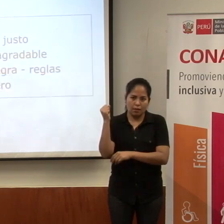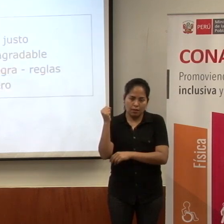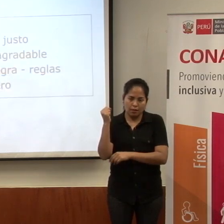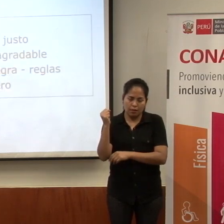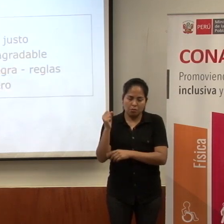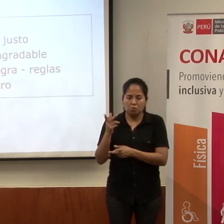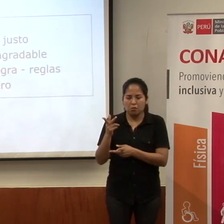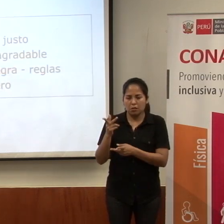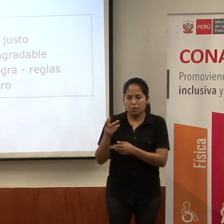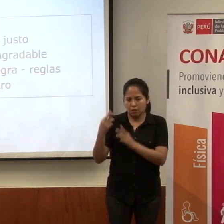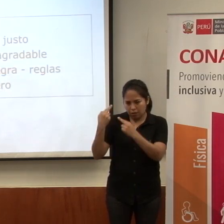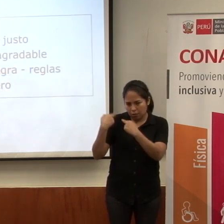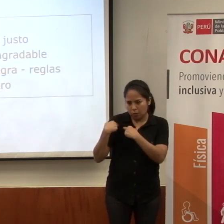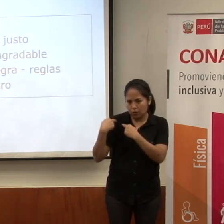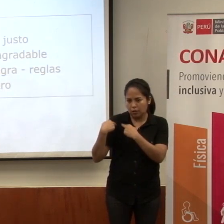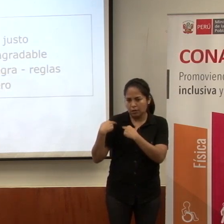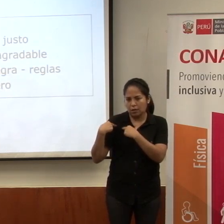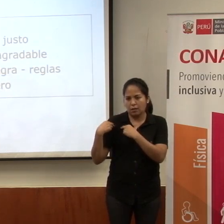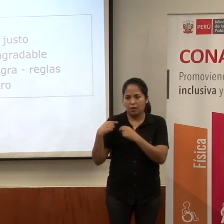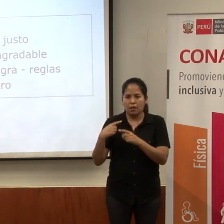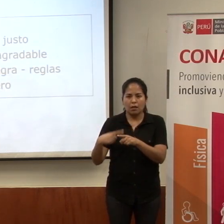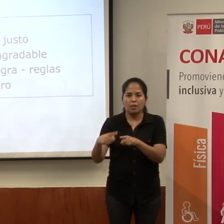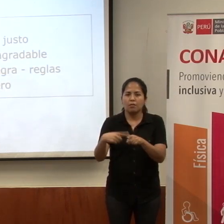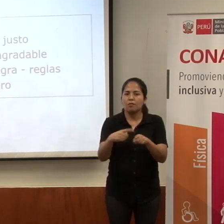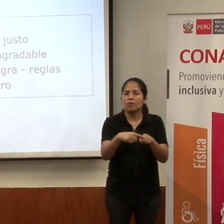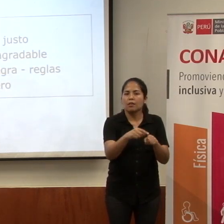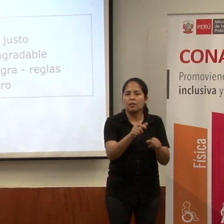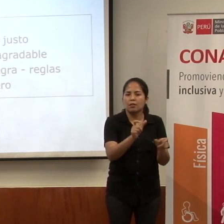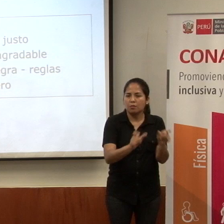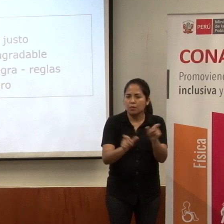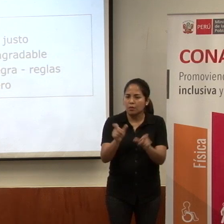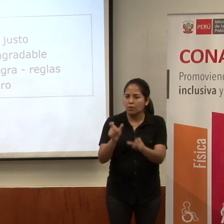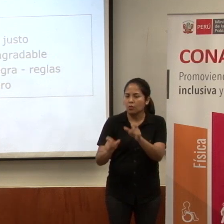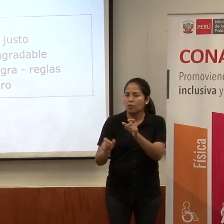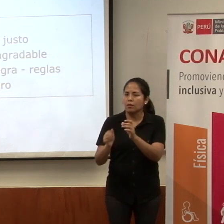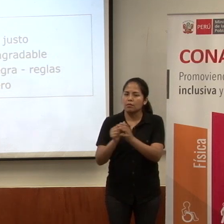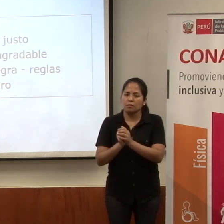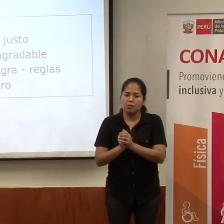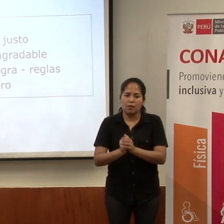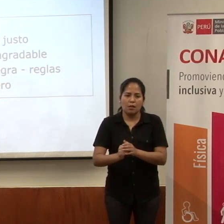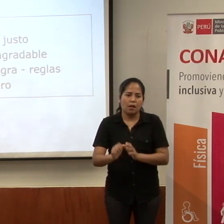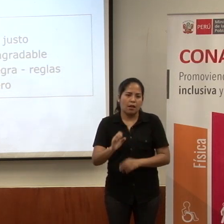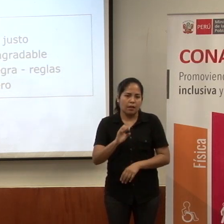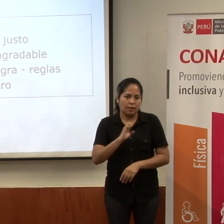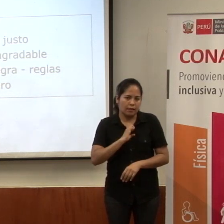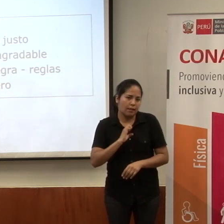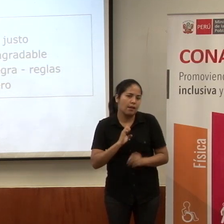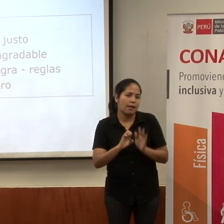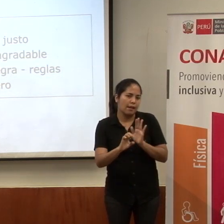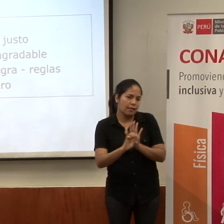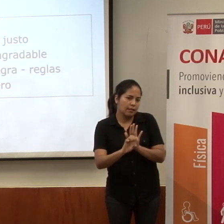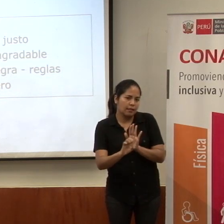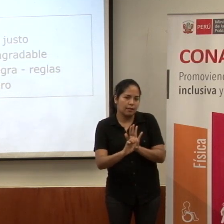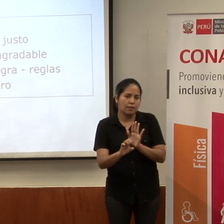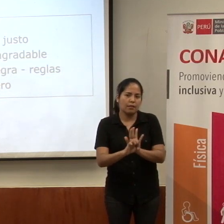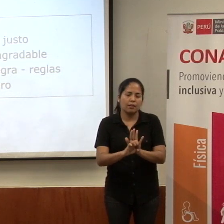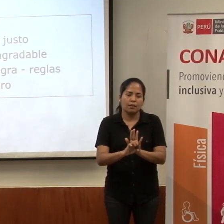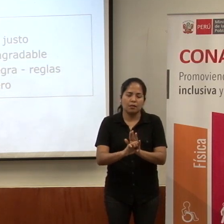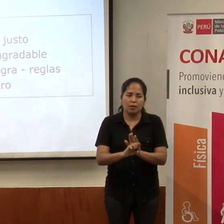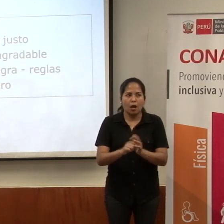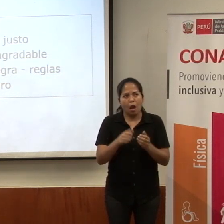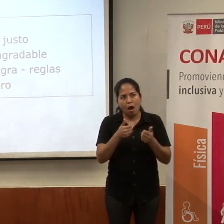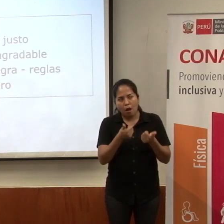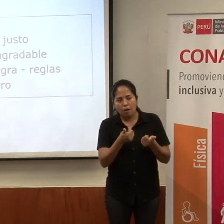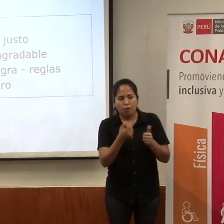la relación con los demás, ¿no es cierto? Esto se expresa también en el tema de la ética, discernir entre lo bueno y lo justo,